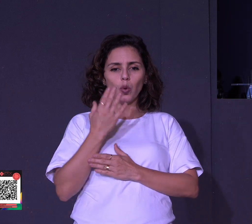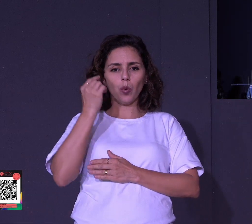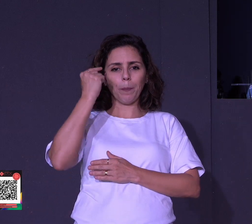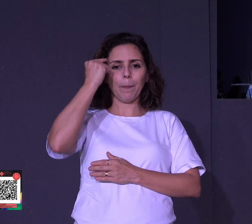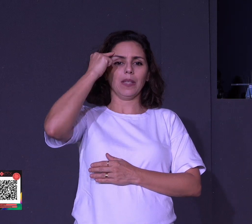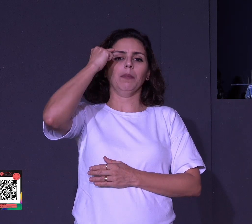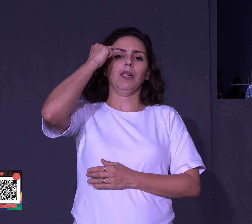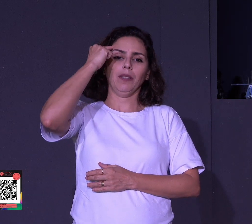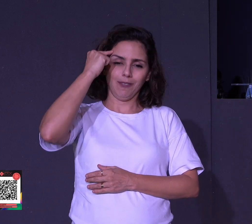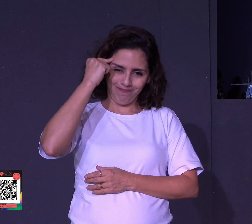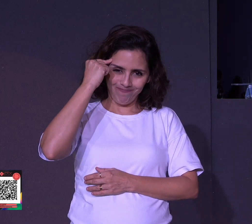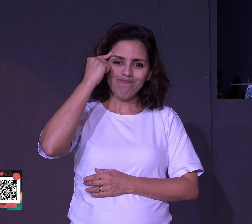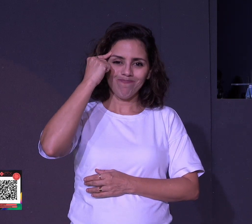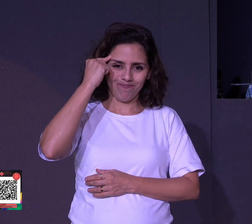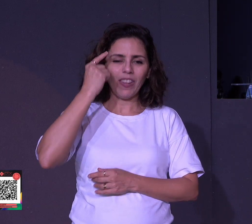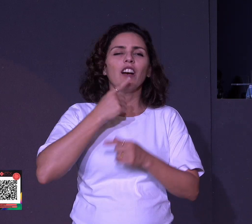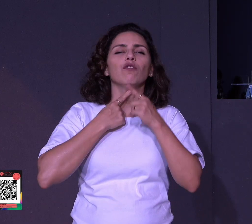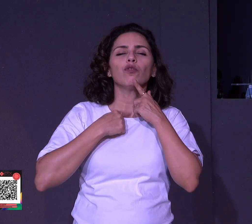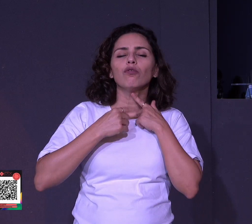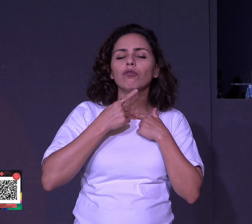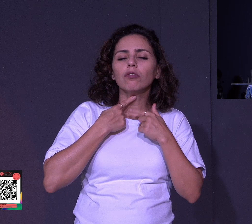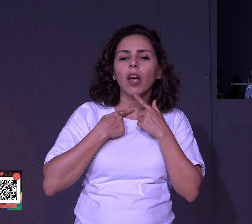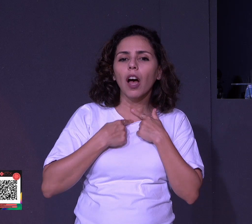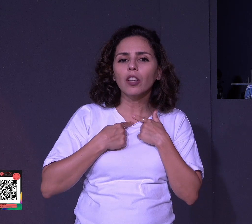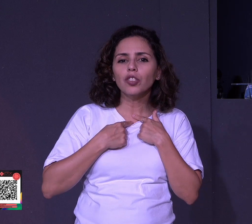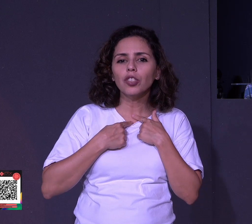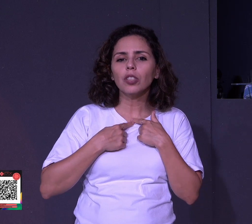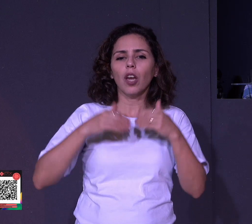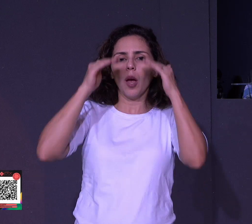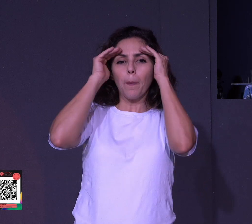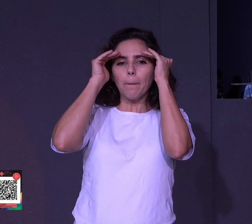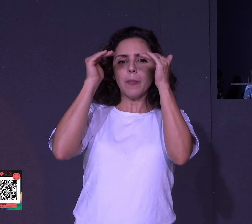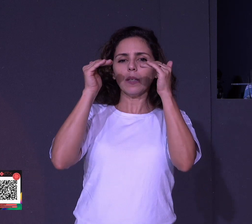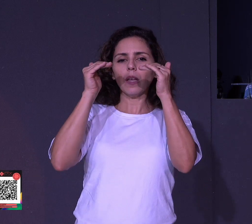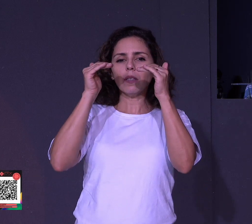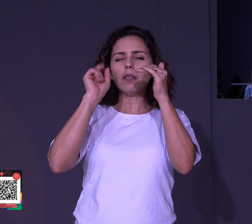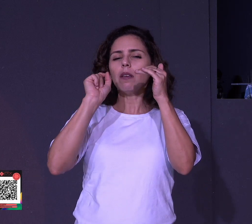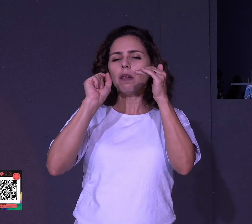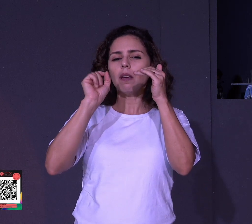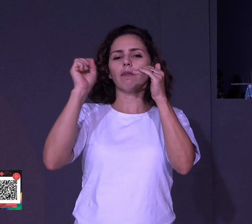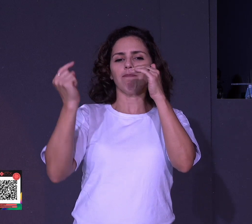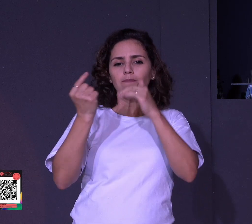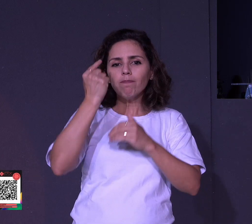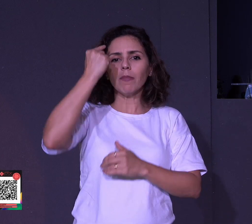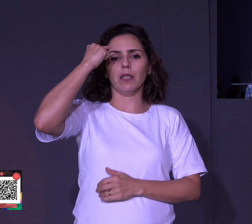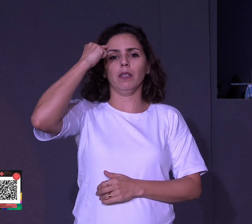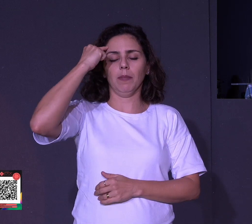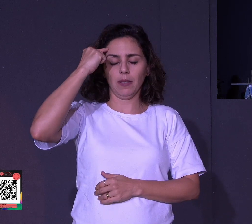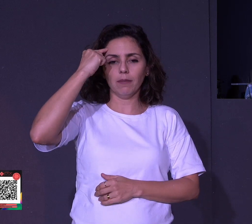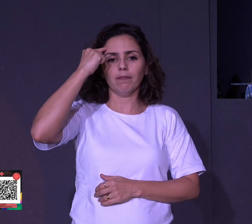o desejo se tornam servos dos pensamentos. Até mesmo as nossas emoções